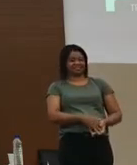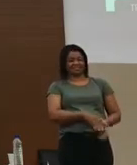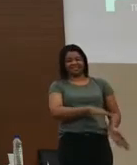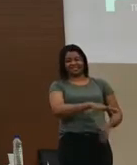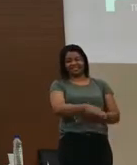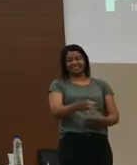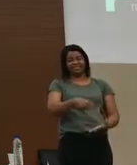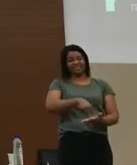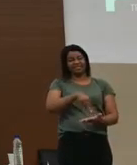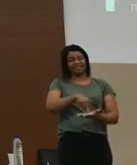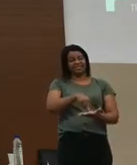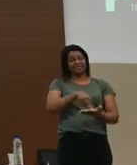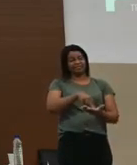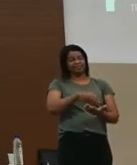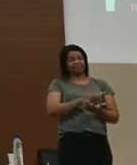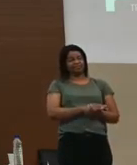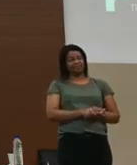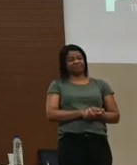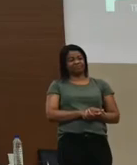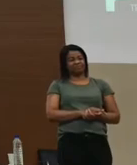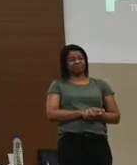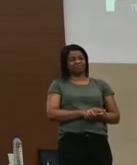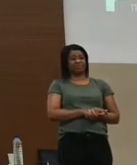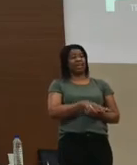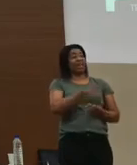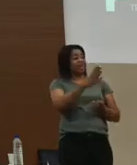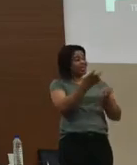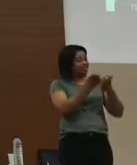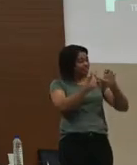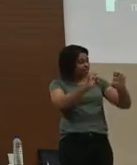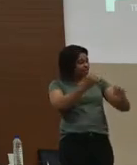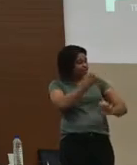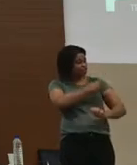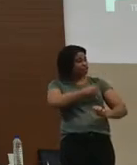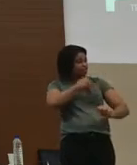Colocar todos de pé em reverência à leitura da palavra do Senhor.